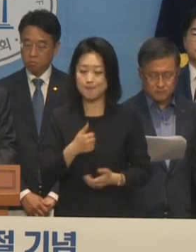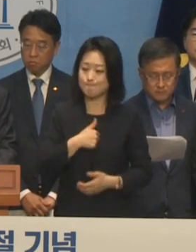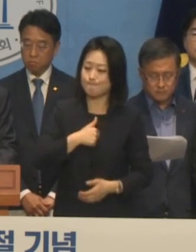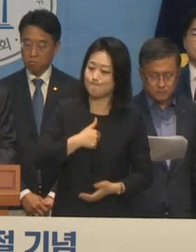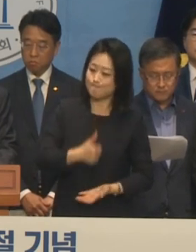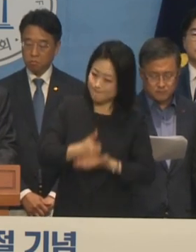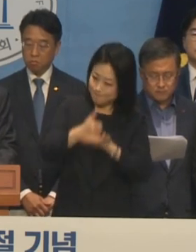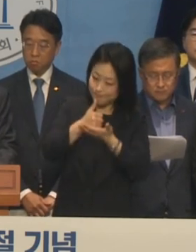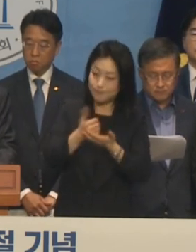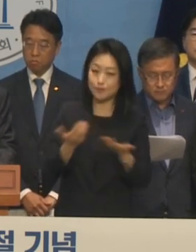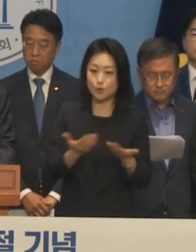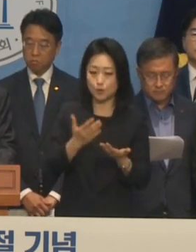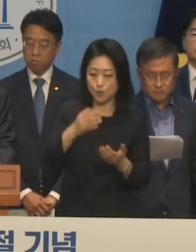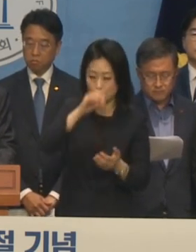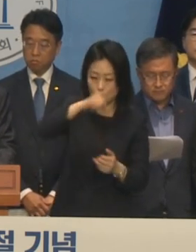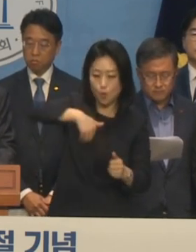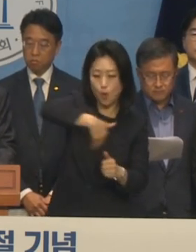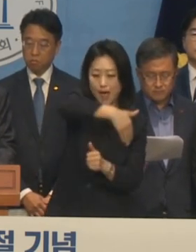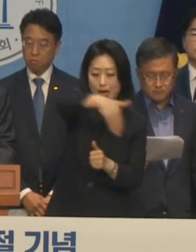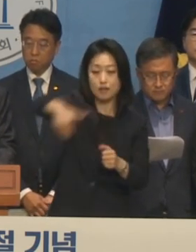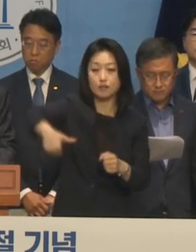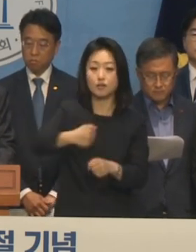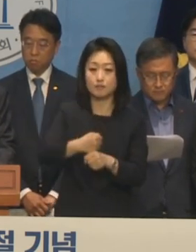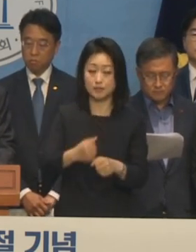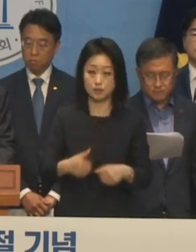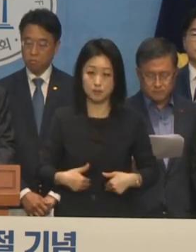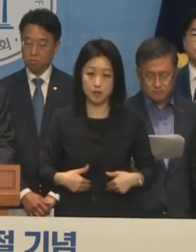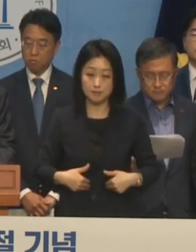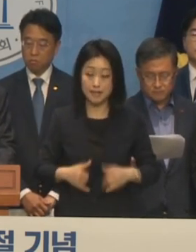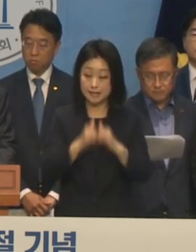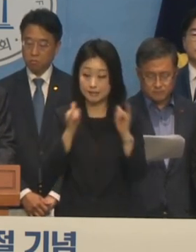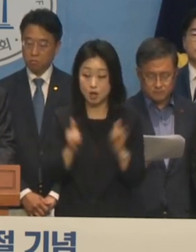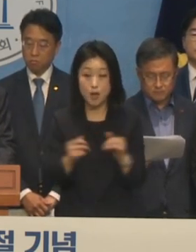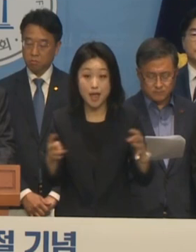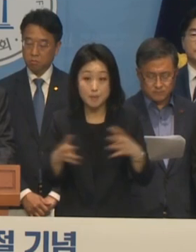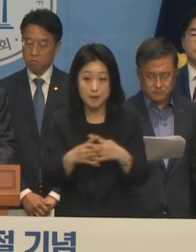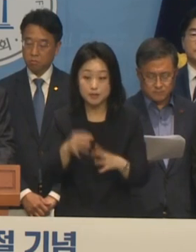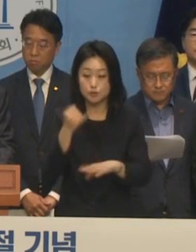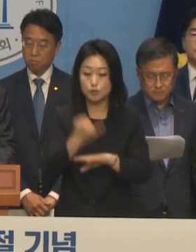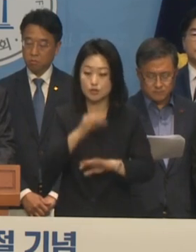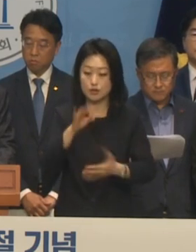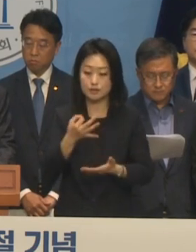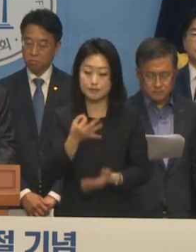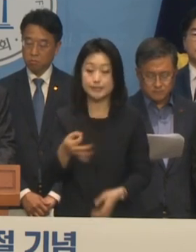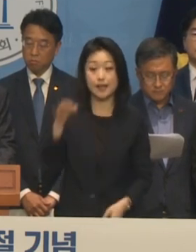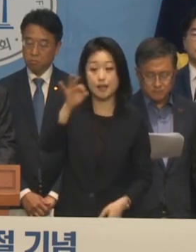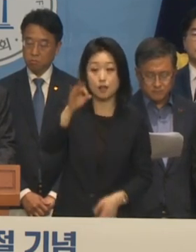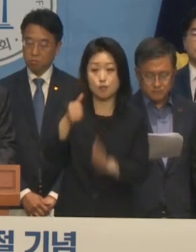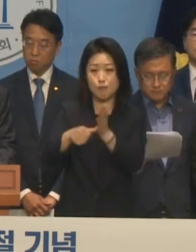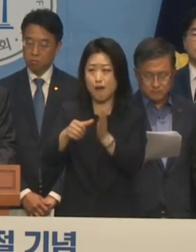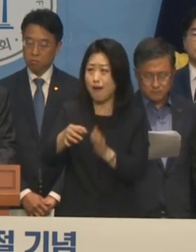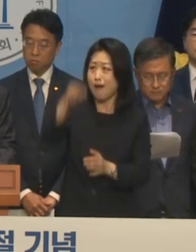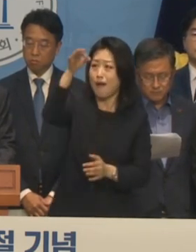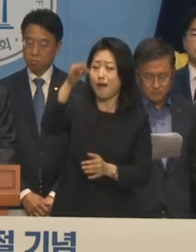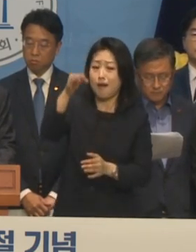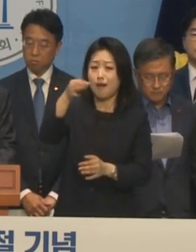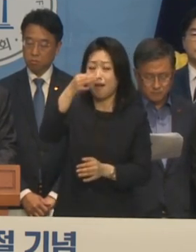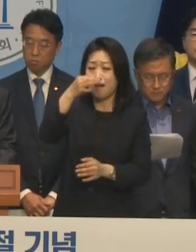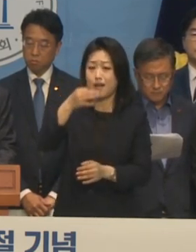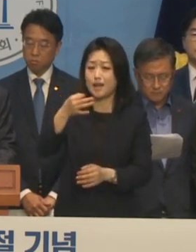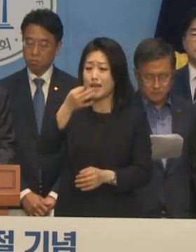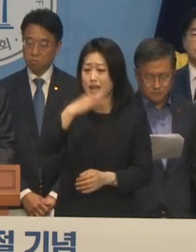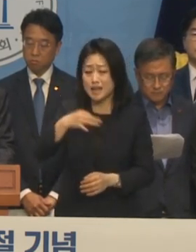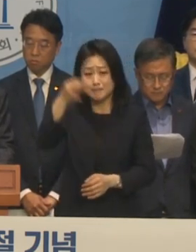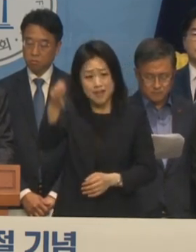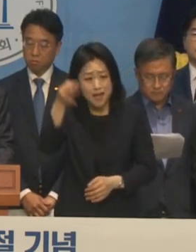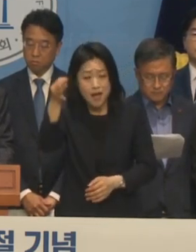노동 환경으로 바뀌어야 합니다. 사회적 합의를 통한 최저임금 인상을 통해 고물가, 고금리 시달리는